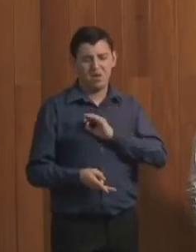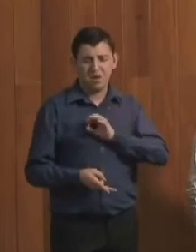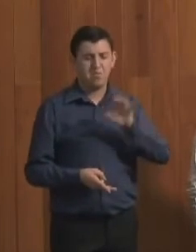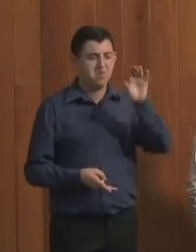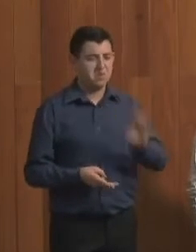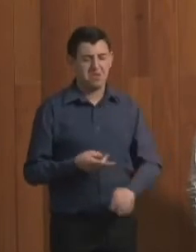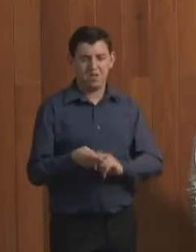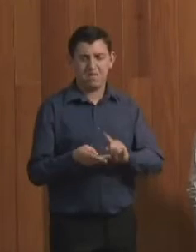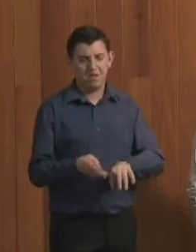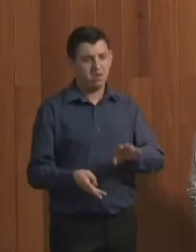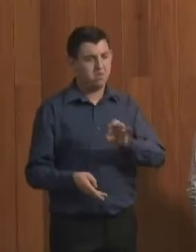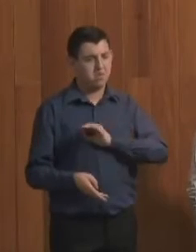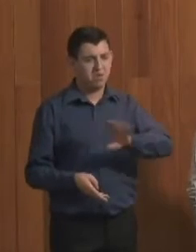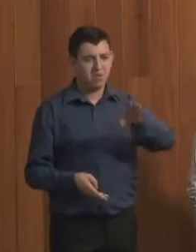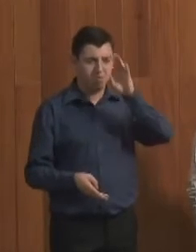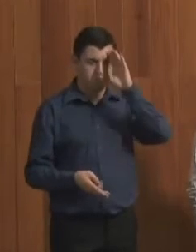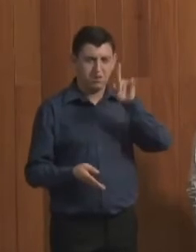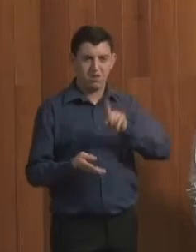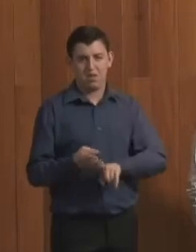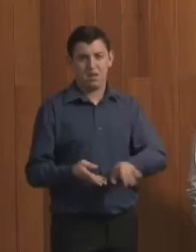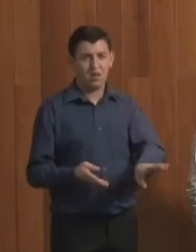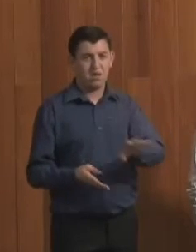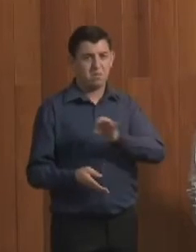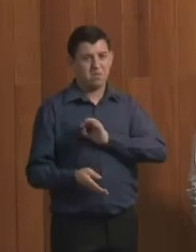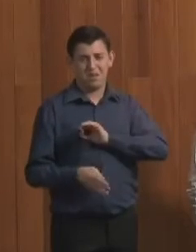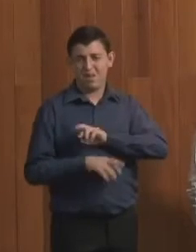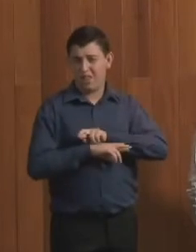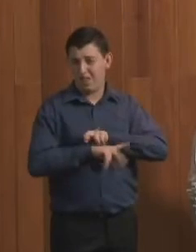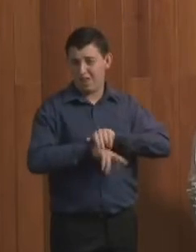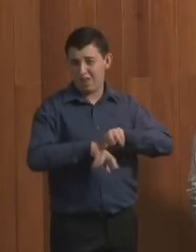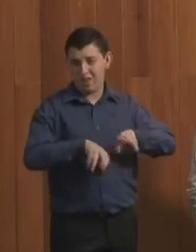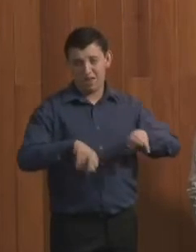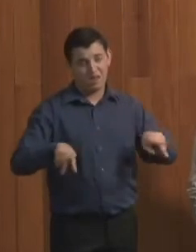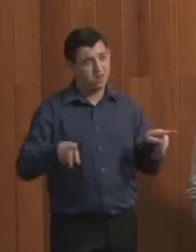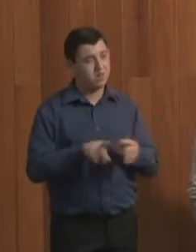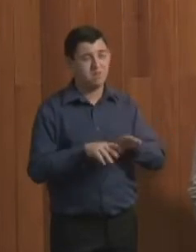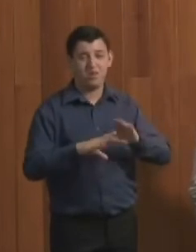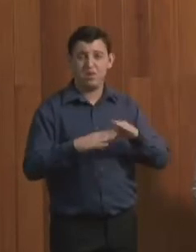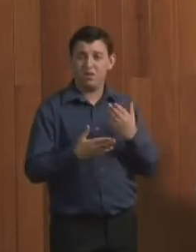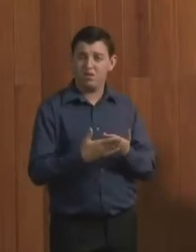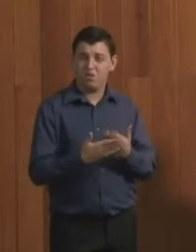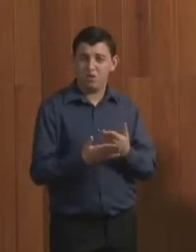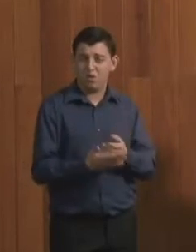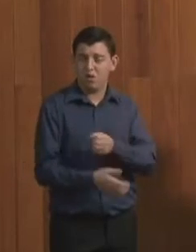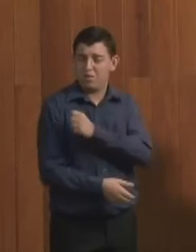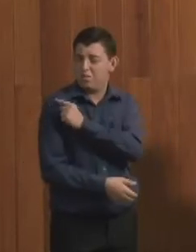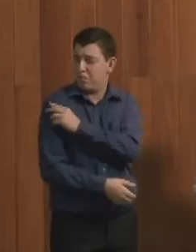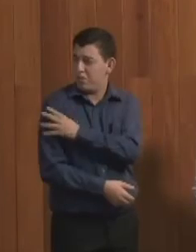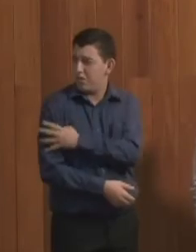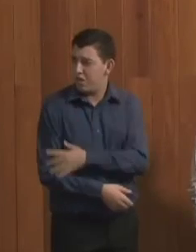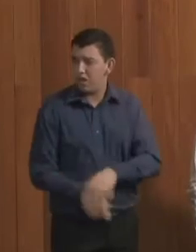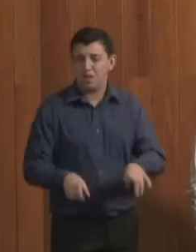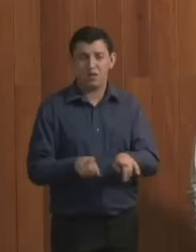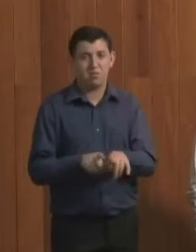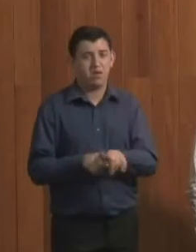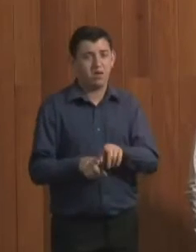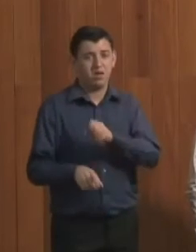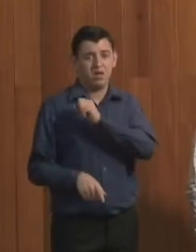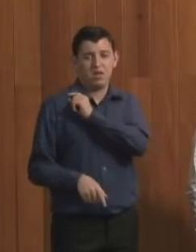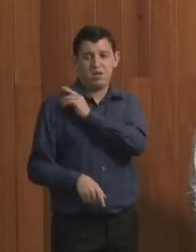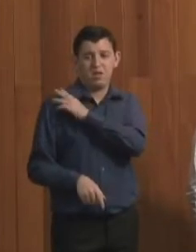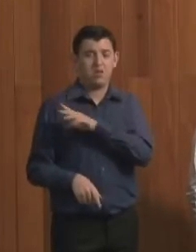Polícia Militar, da Guarda Municipal, também, né, na Escola Fundamental, né, na Escola de Ensino Médio